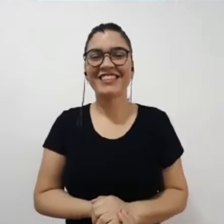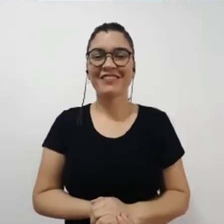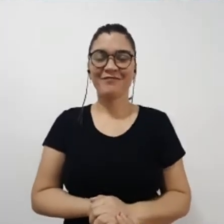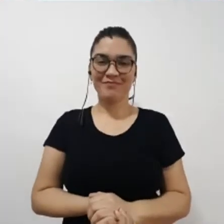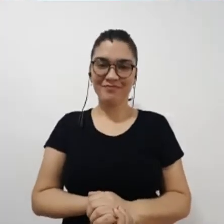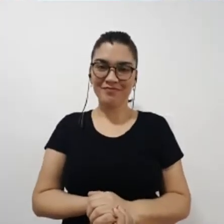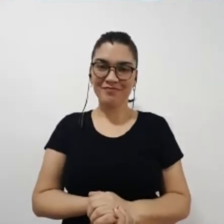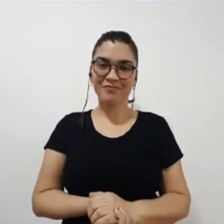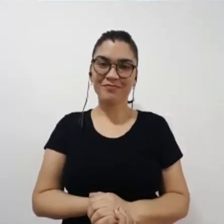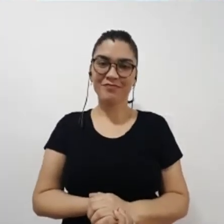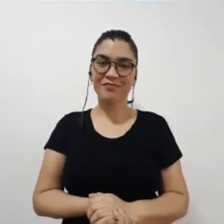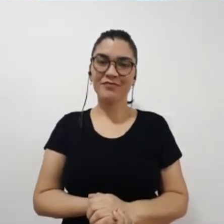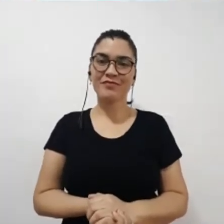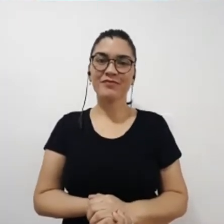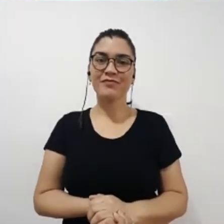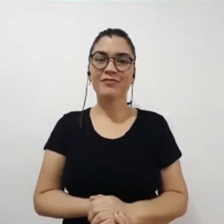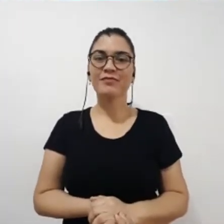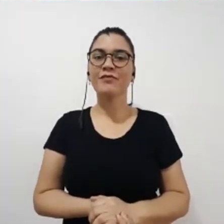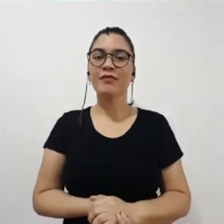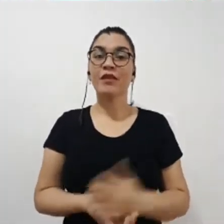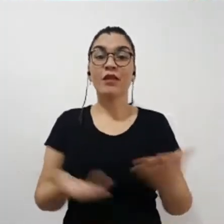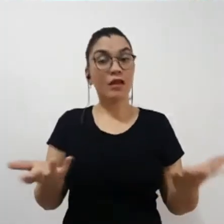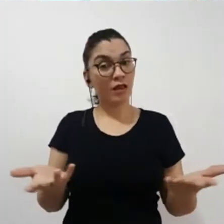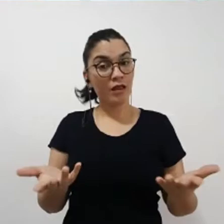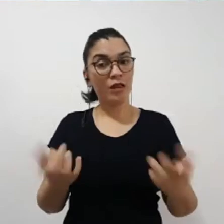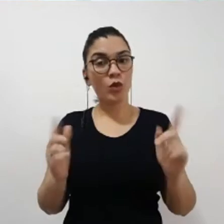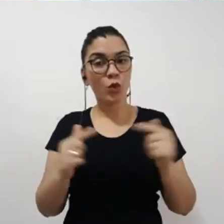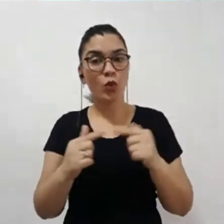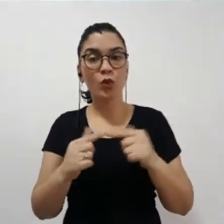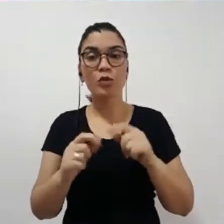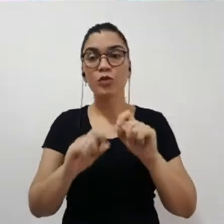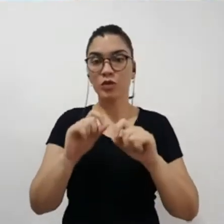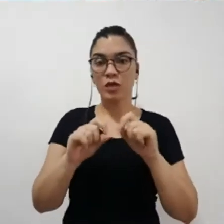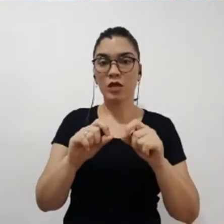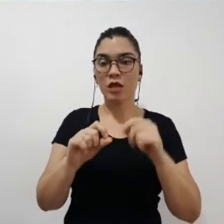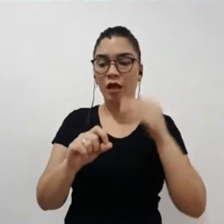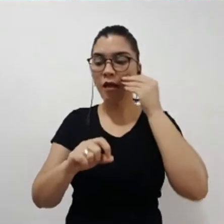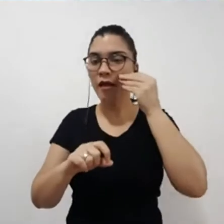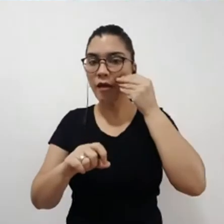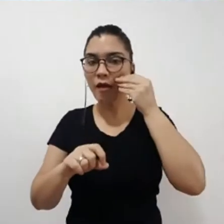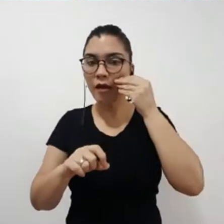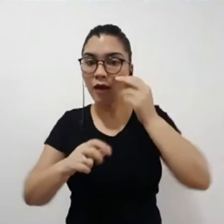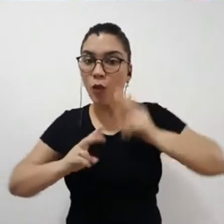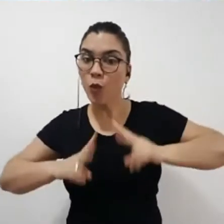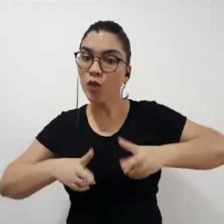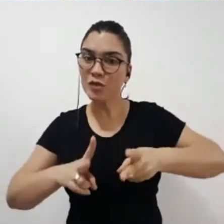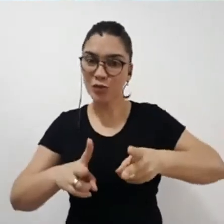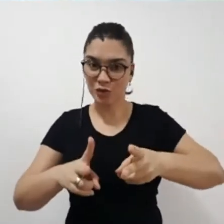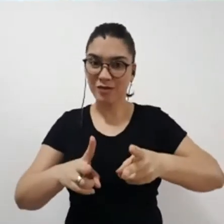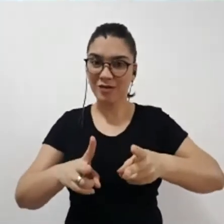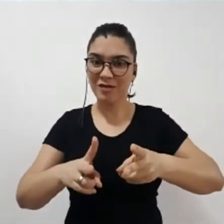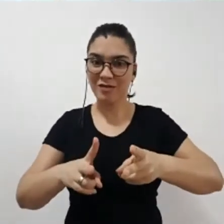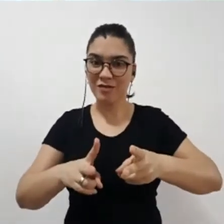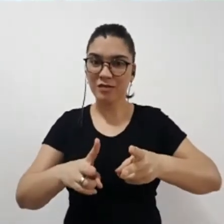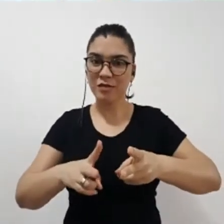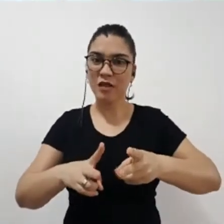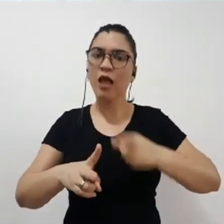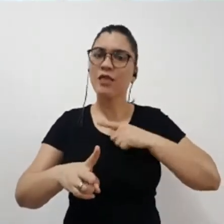Então, é mediante as situações que nós percebemos os nossos limites.